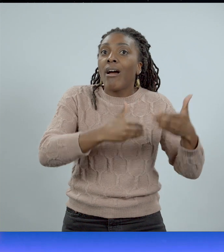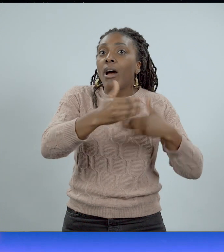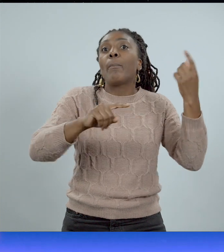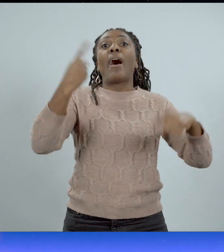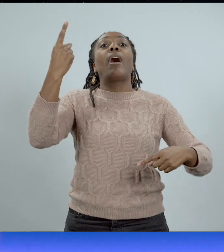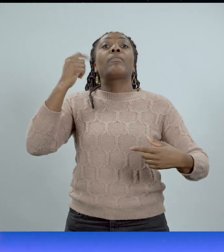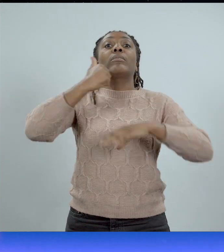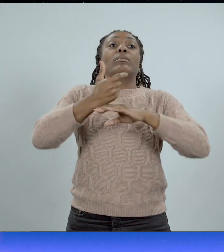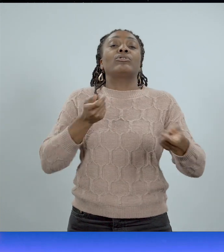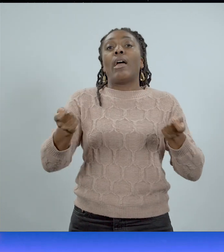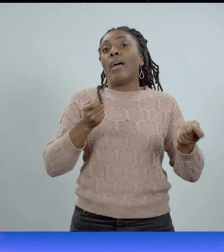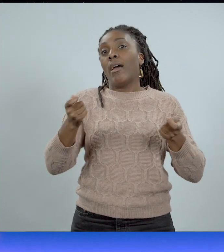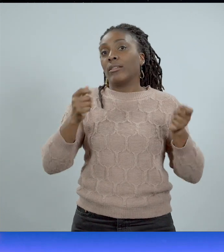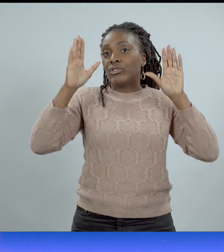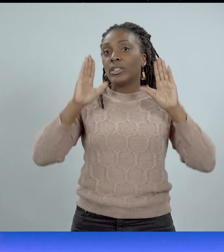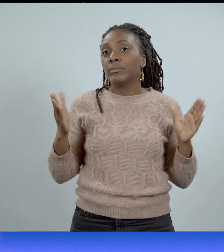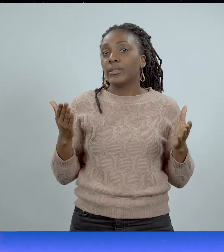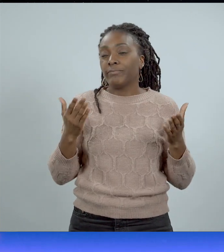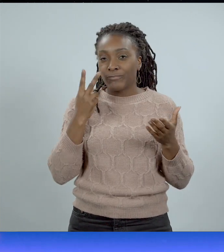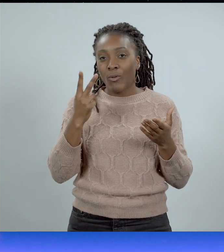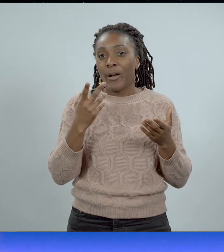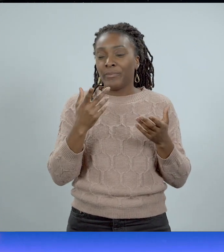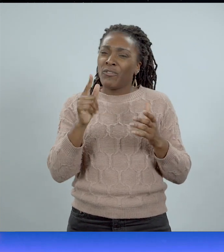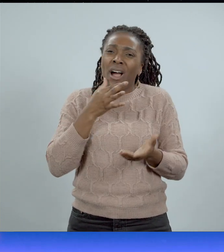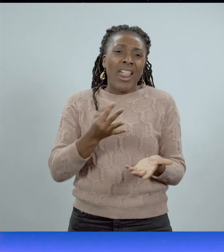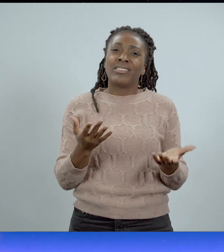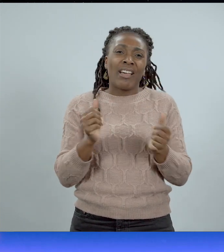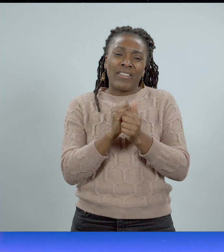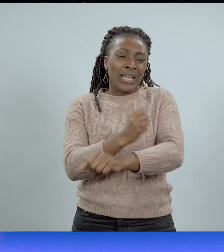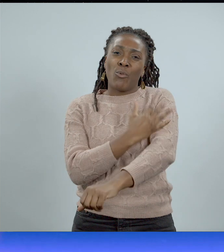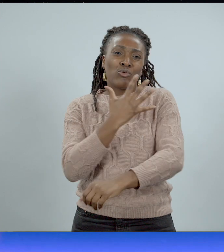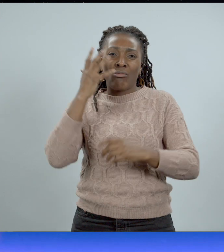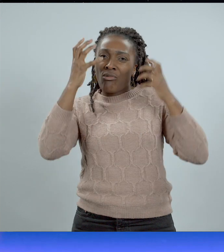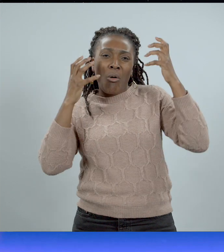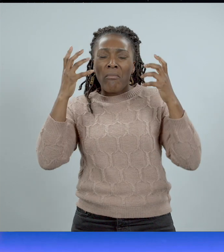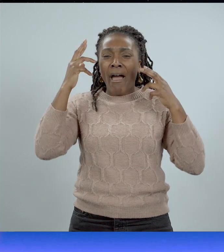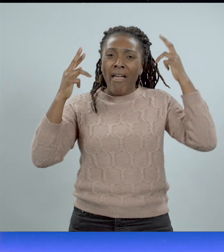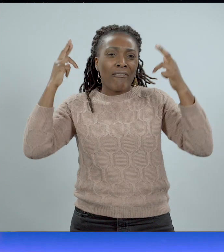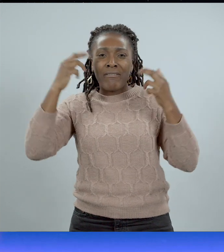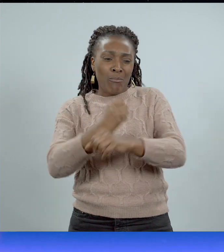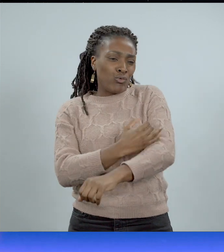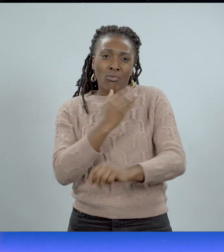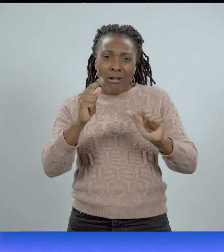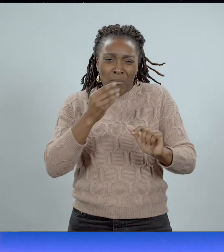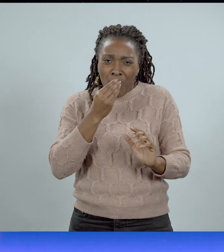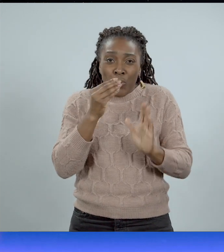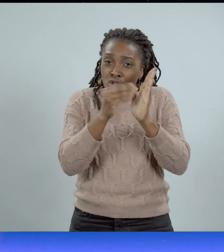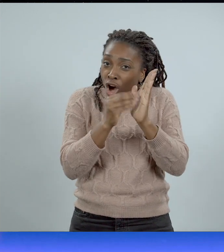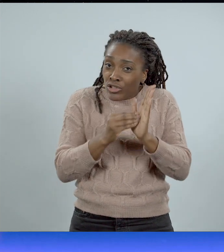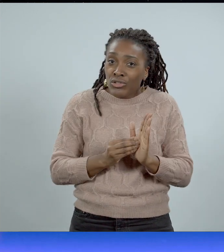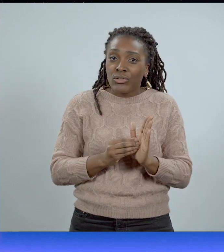à gérer cette destinée-là, d'accord? Donc, soyez à l'aise avec ça, notez vos rêves, et quand vous notez vos